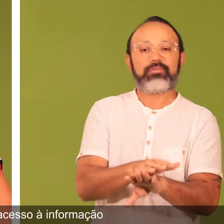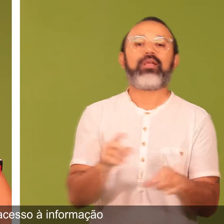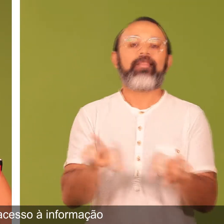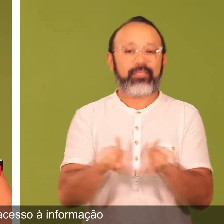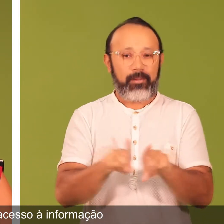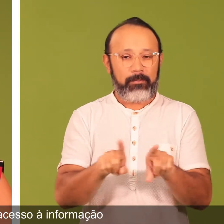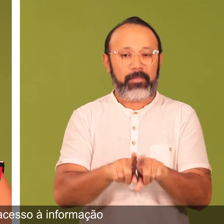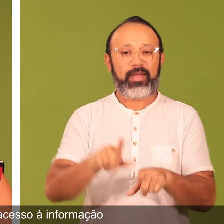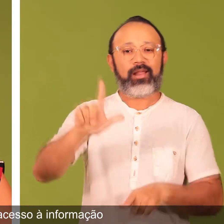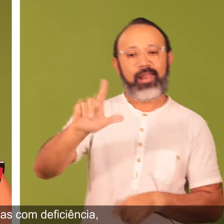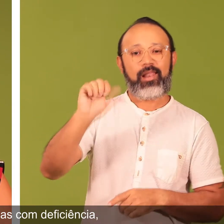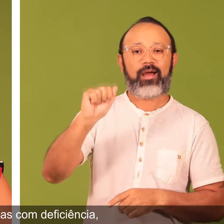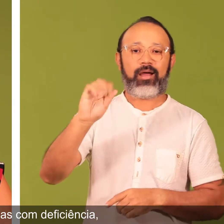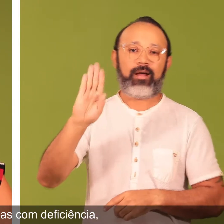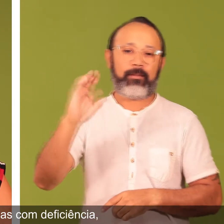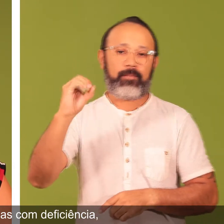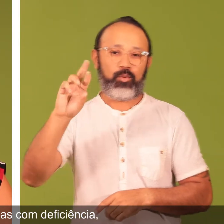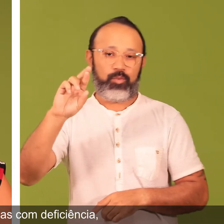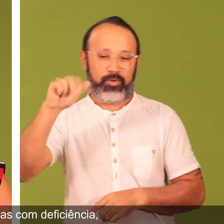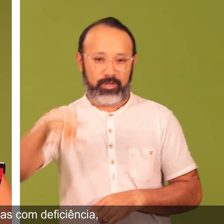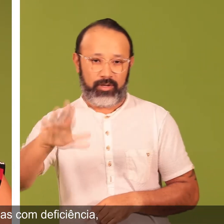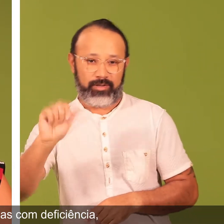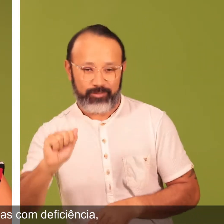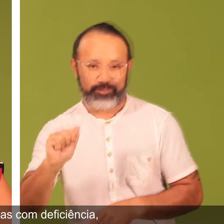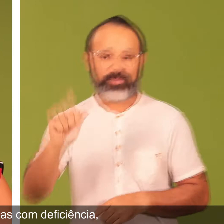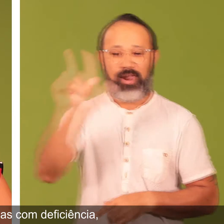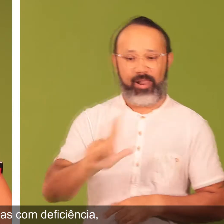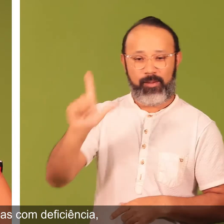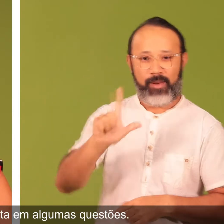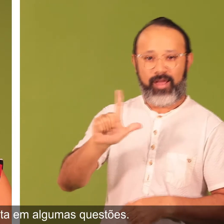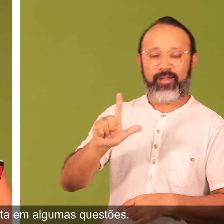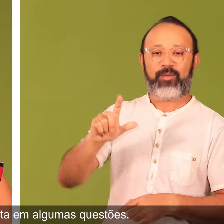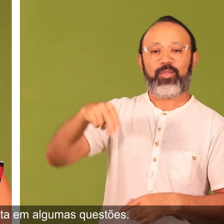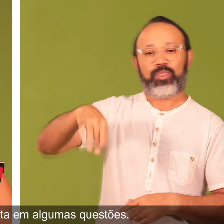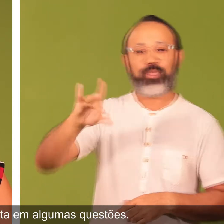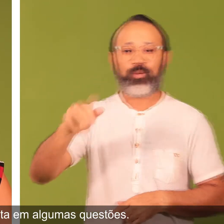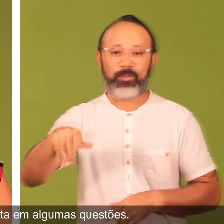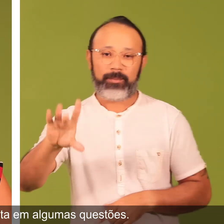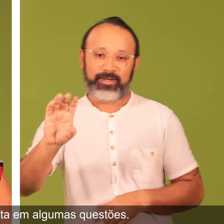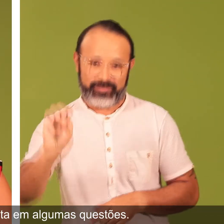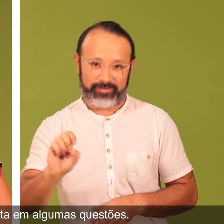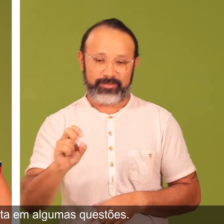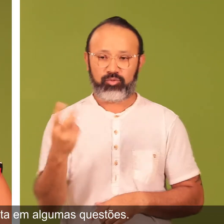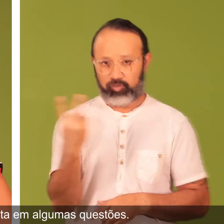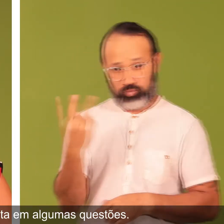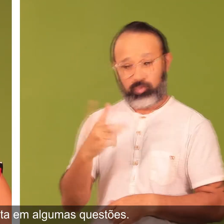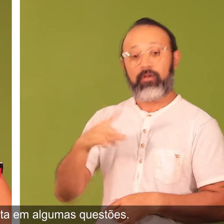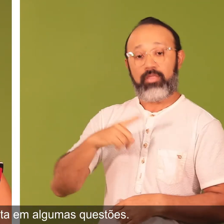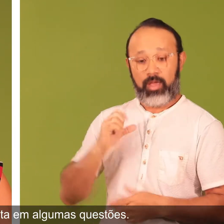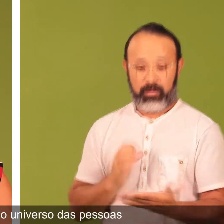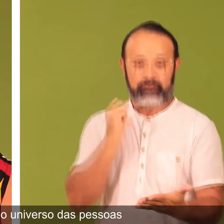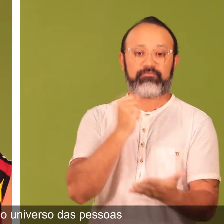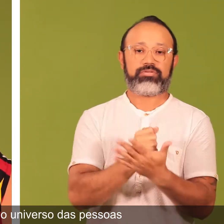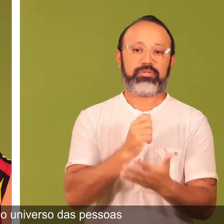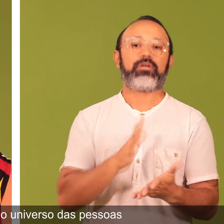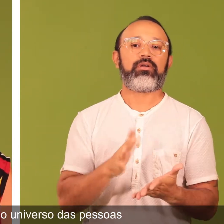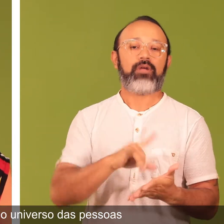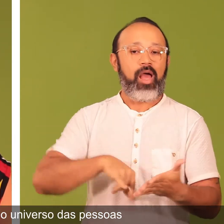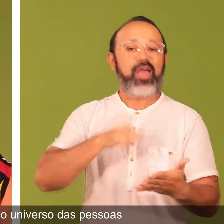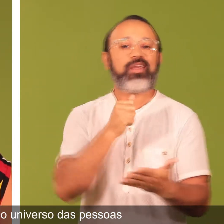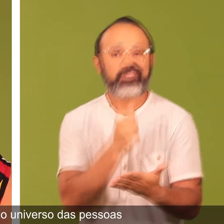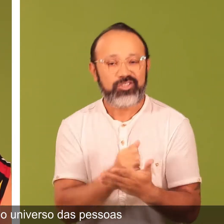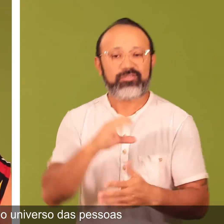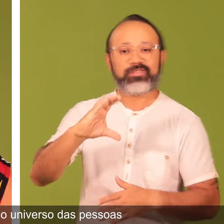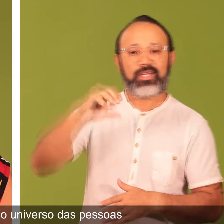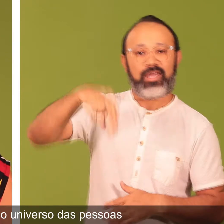partindo do acesso à informação pelas pessoas com deficiência a empresa se pauta em algumas questões 1